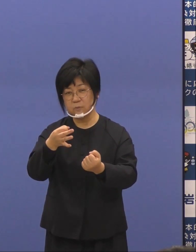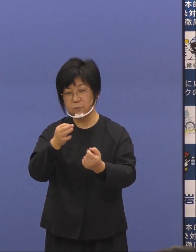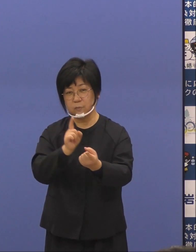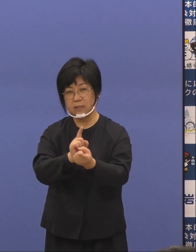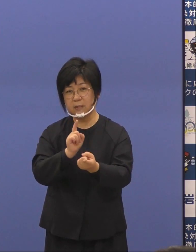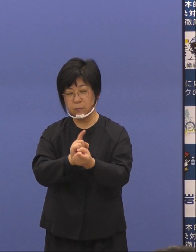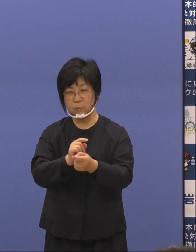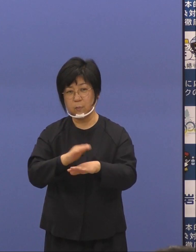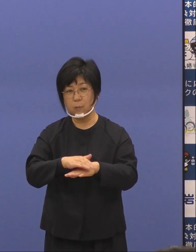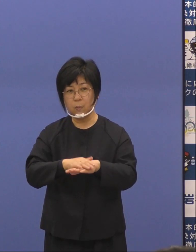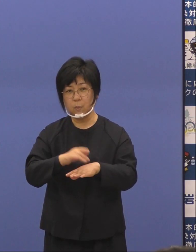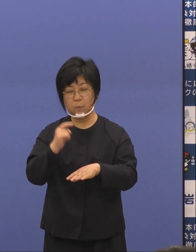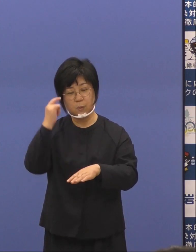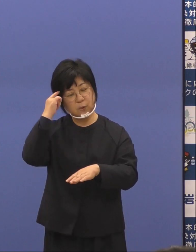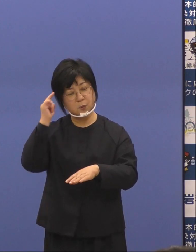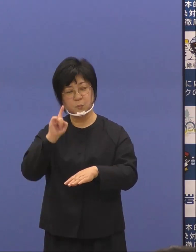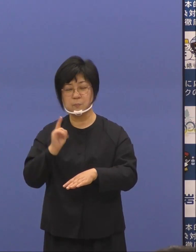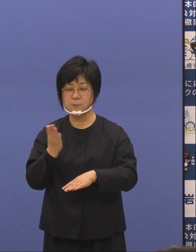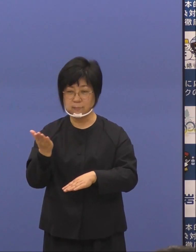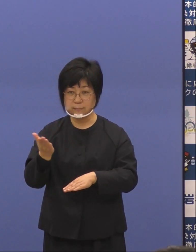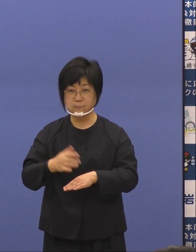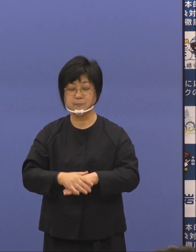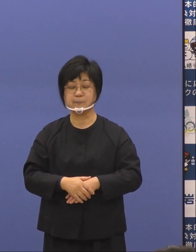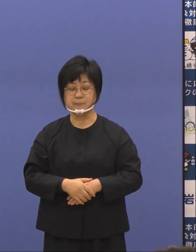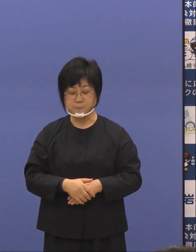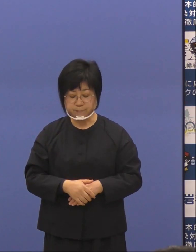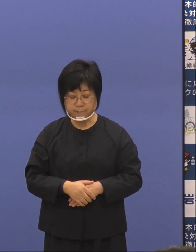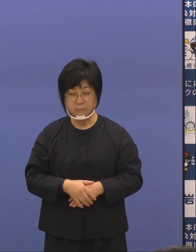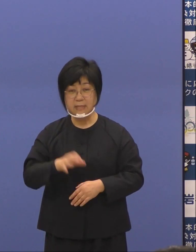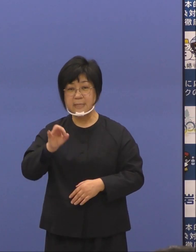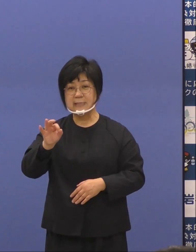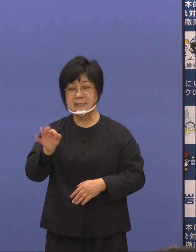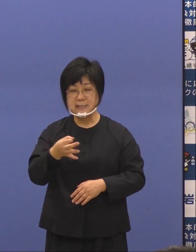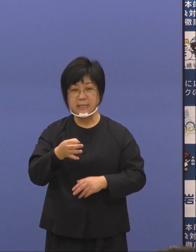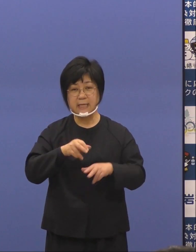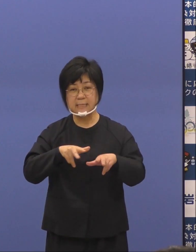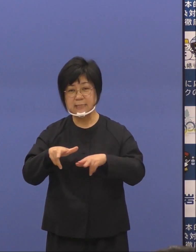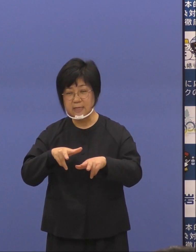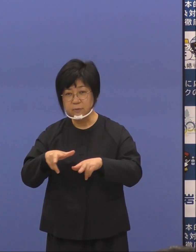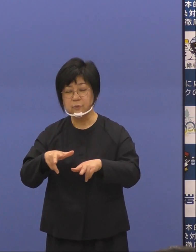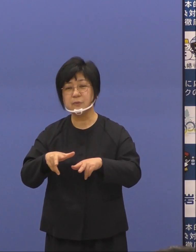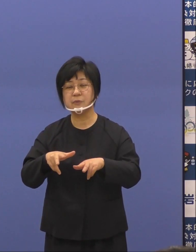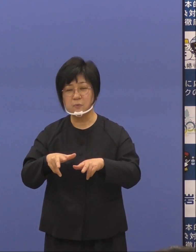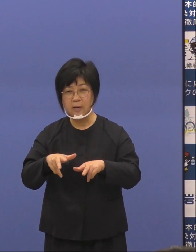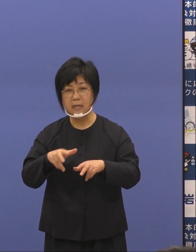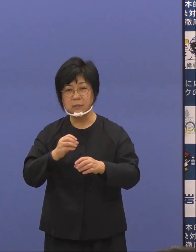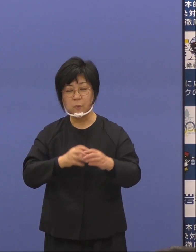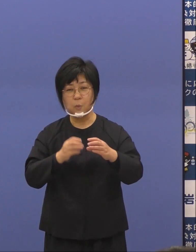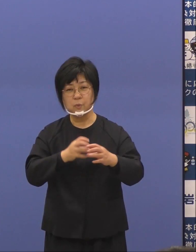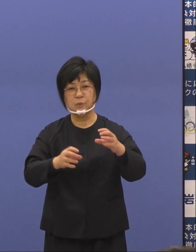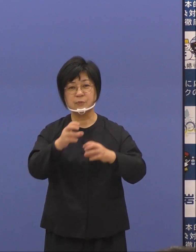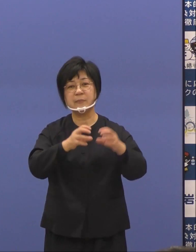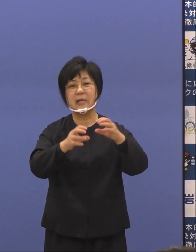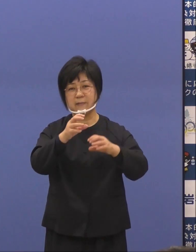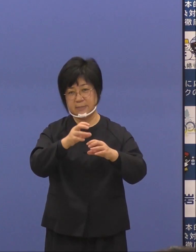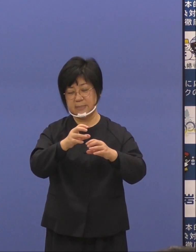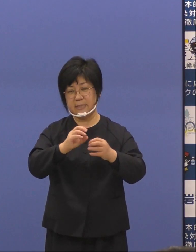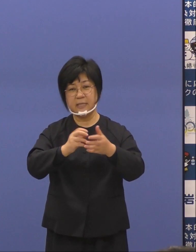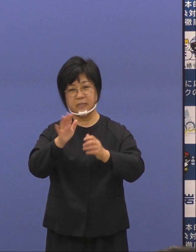ょうか。 税制っていうのはこう組み合わせなので、例えば岩手県民は消費税はゼロ、